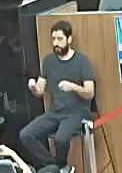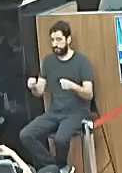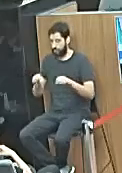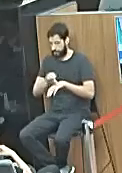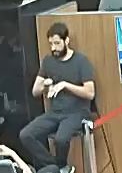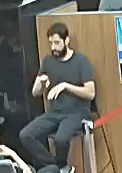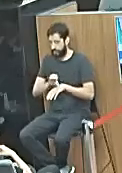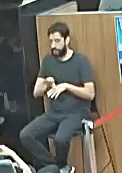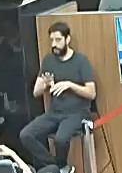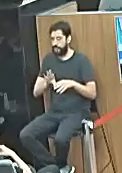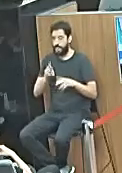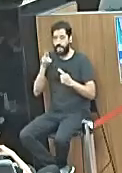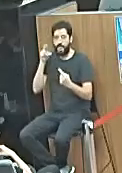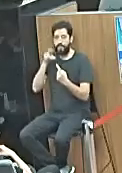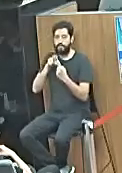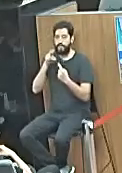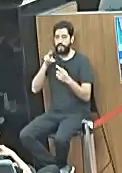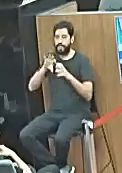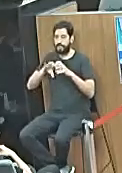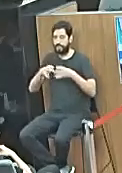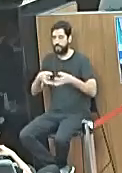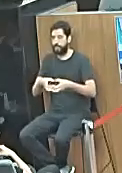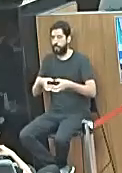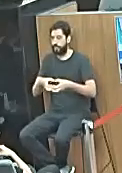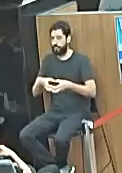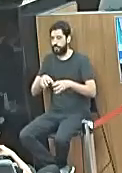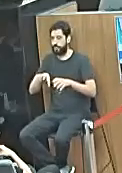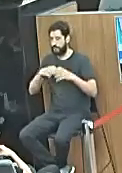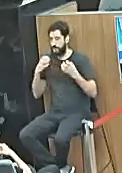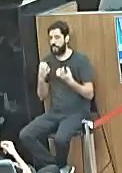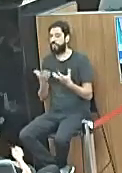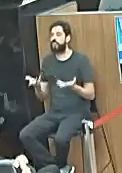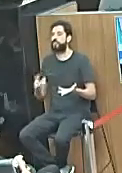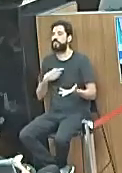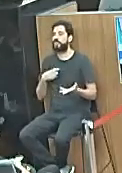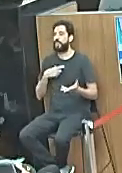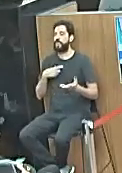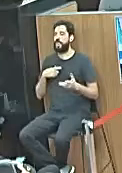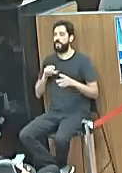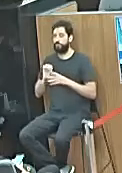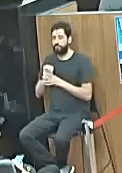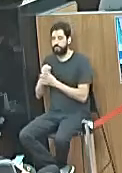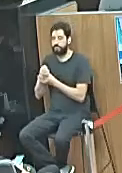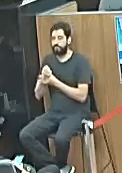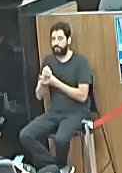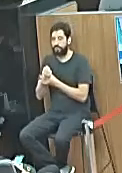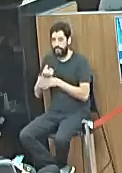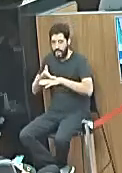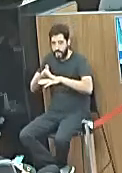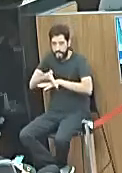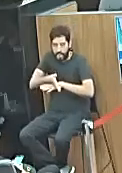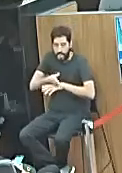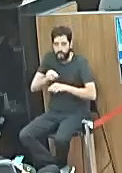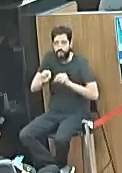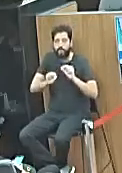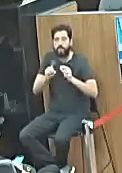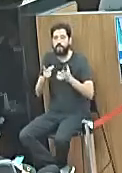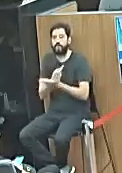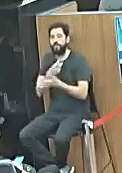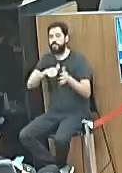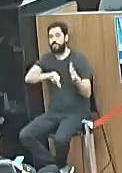referências comunitárias para a atuação como agentes de segurança intervindo nos fatores de violência e criminalidade